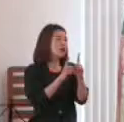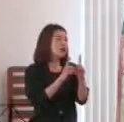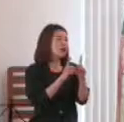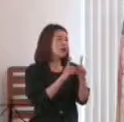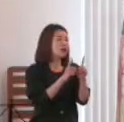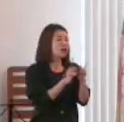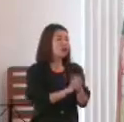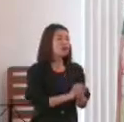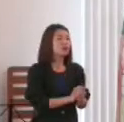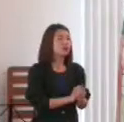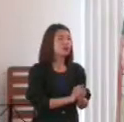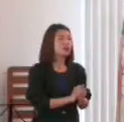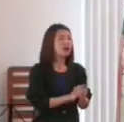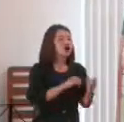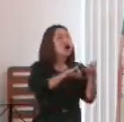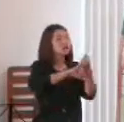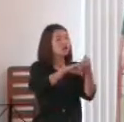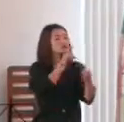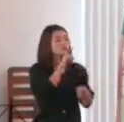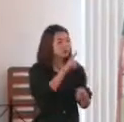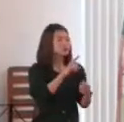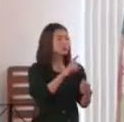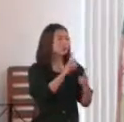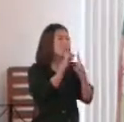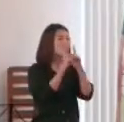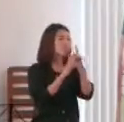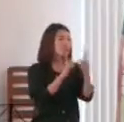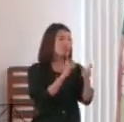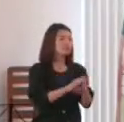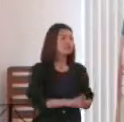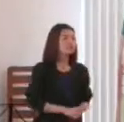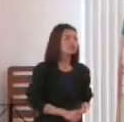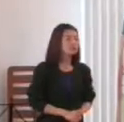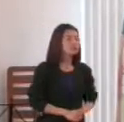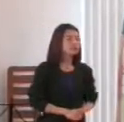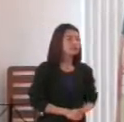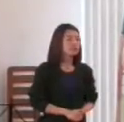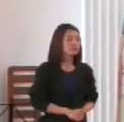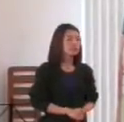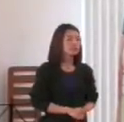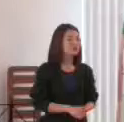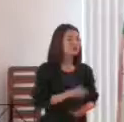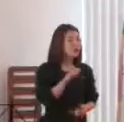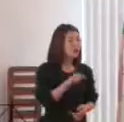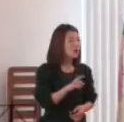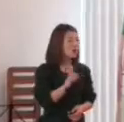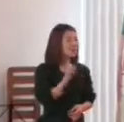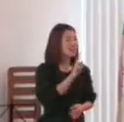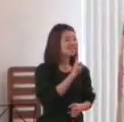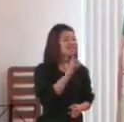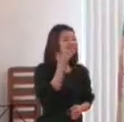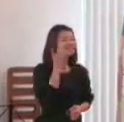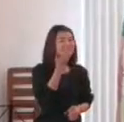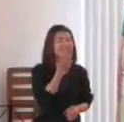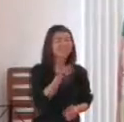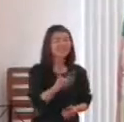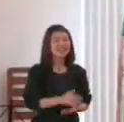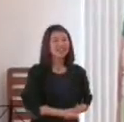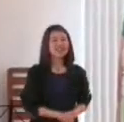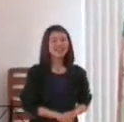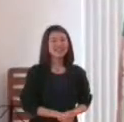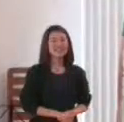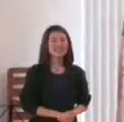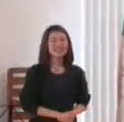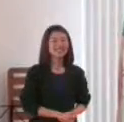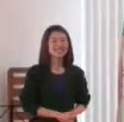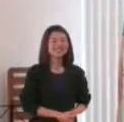きた時に必ず言う言葉があるんです。それは何でしょう。ああ、よく知ってますね。